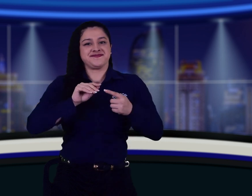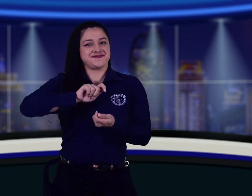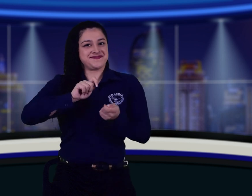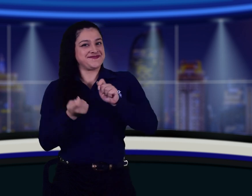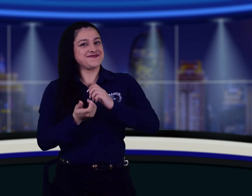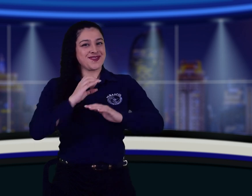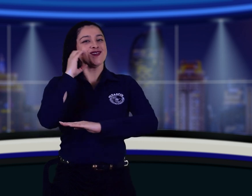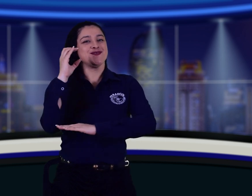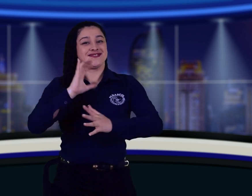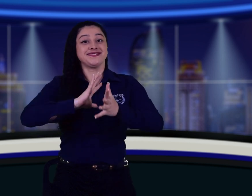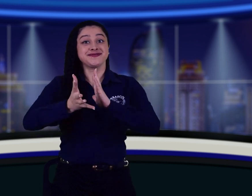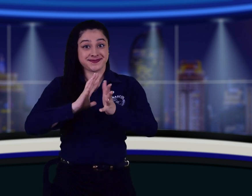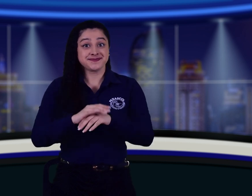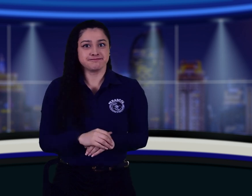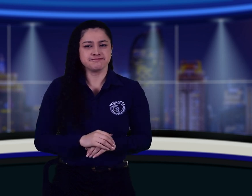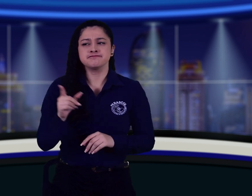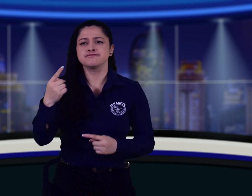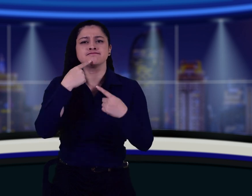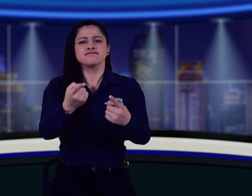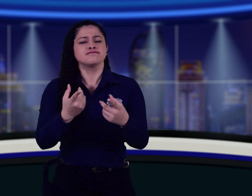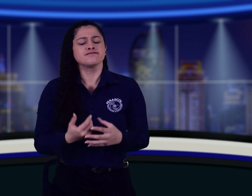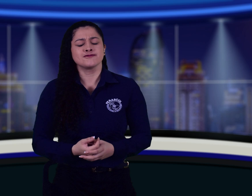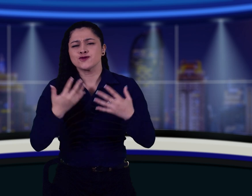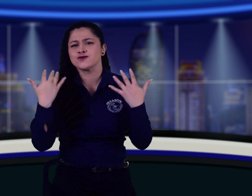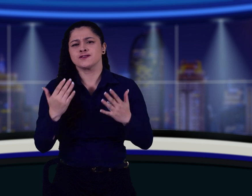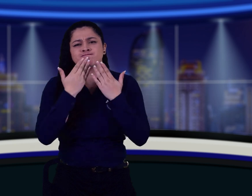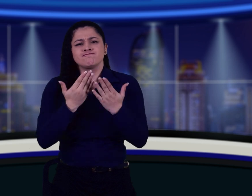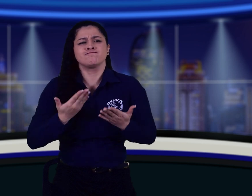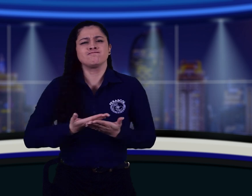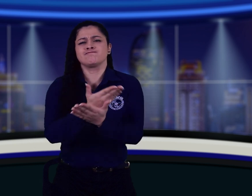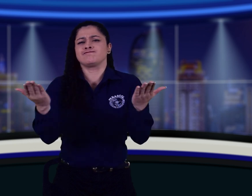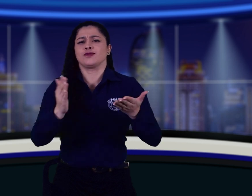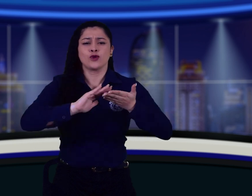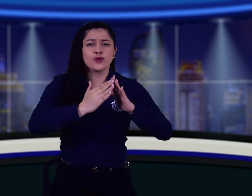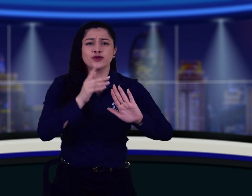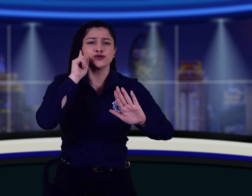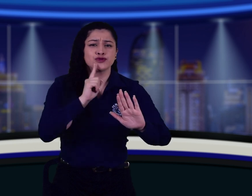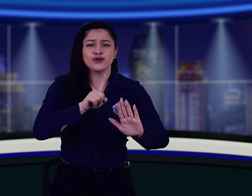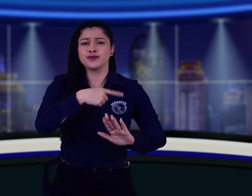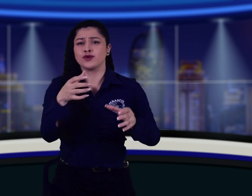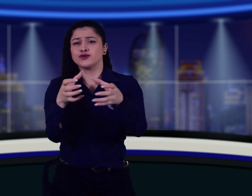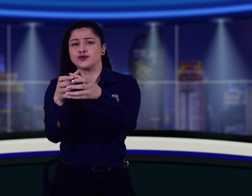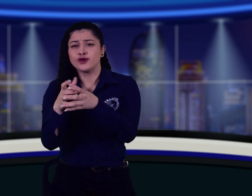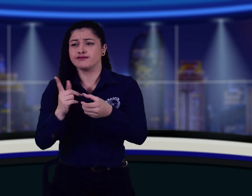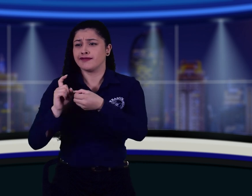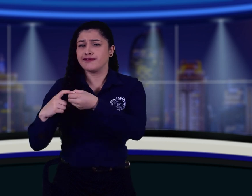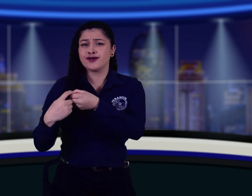colombiana unas de sus declaraciones agradezco a la comunidad sorda y a las asociaciones por su apoyo